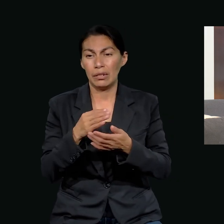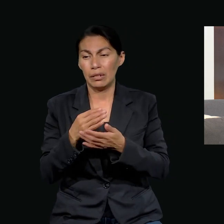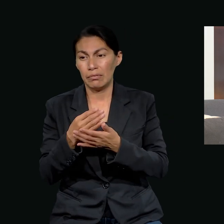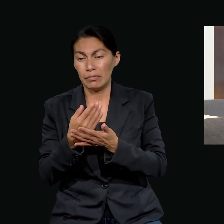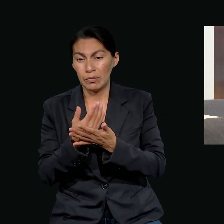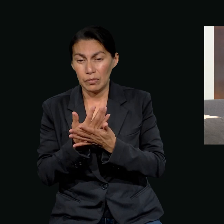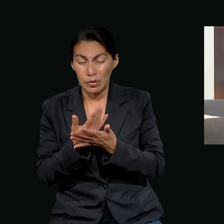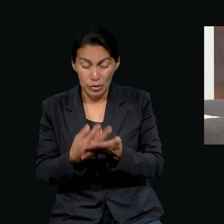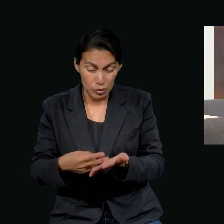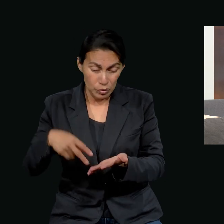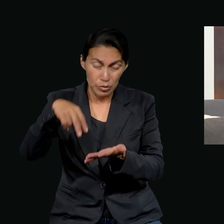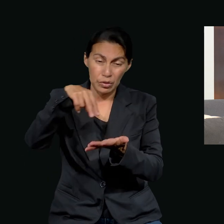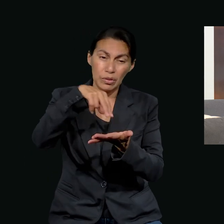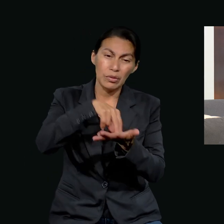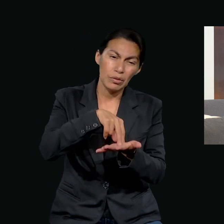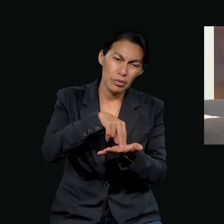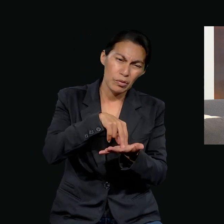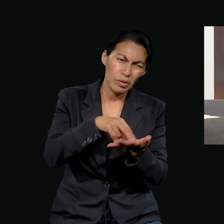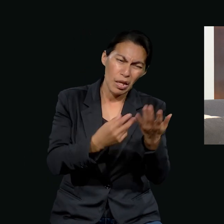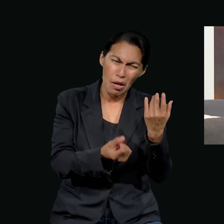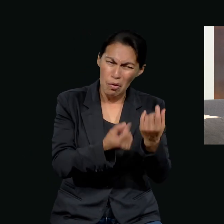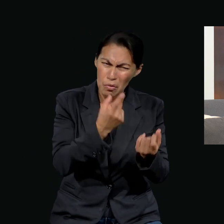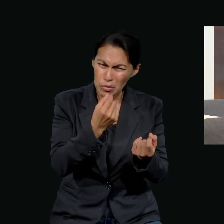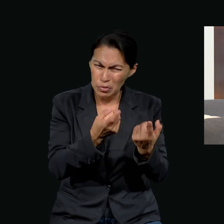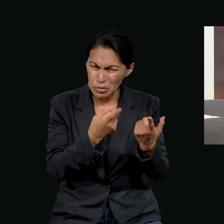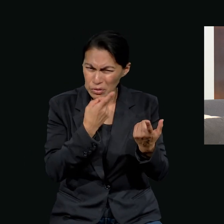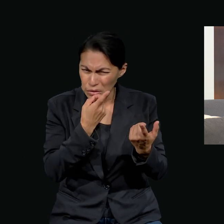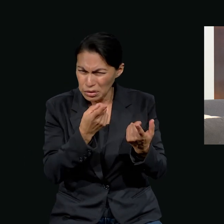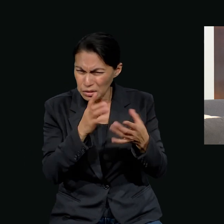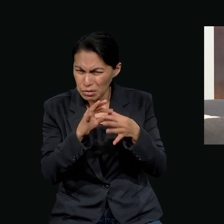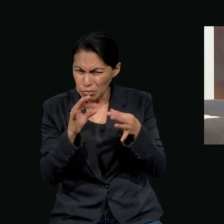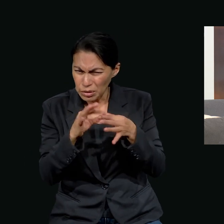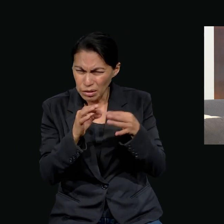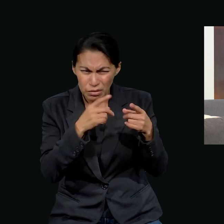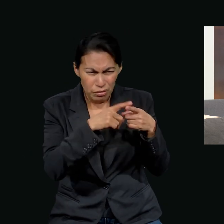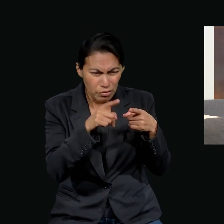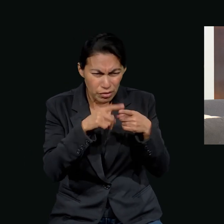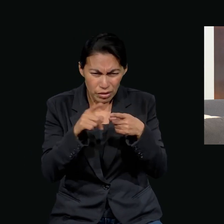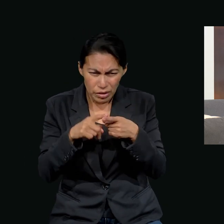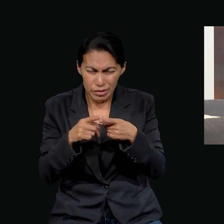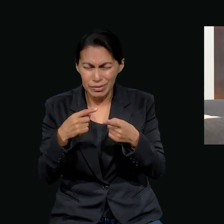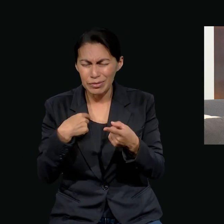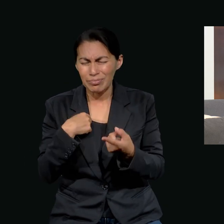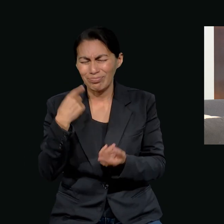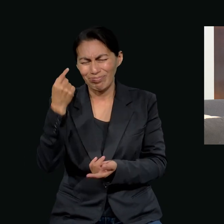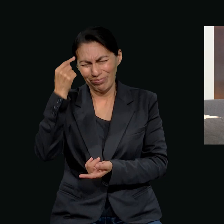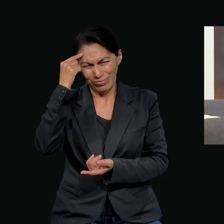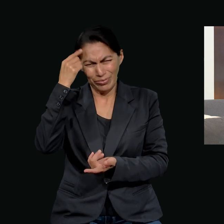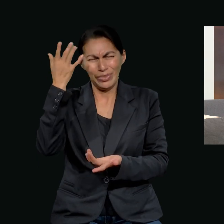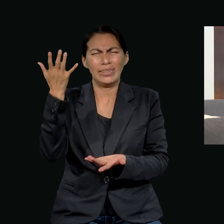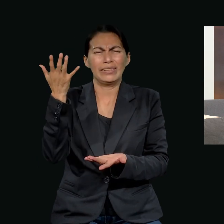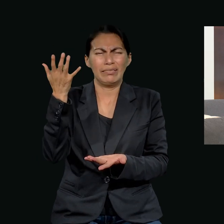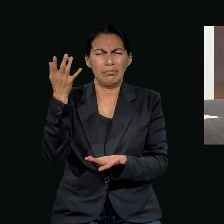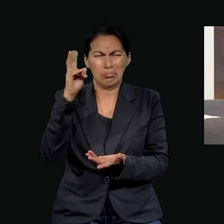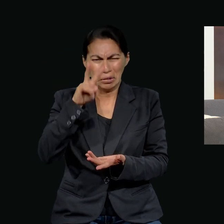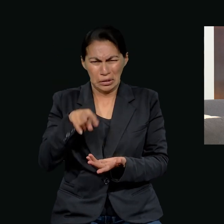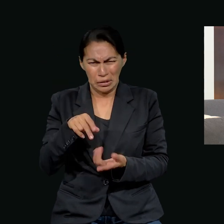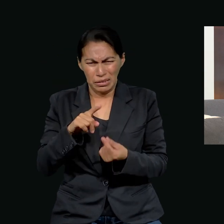esperanza de la resurrección. Algunos lo ven de una manera, otros de otra. Y entonces yo decía, bueno, ¿y quién tiene la razón?